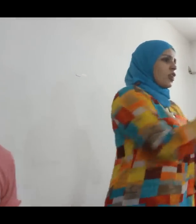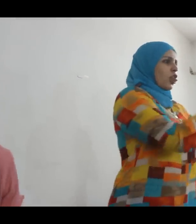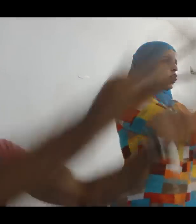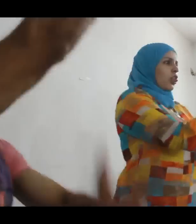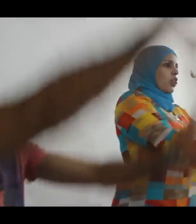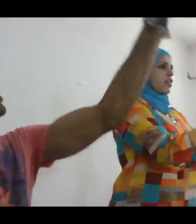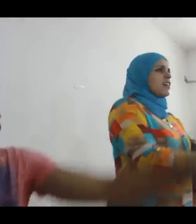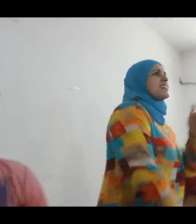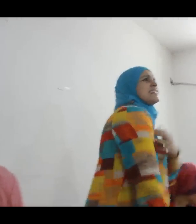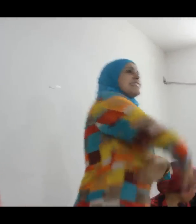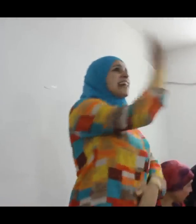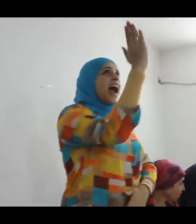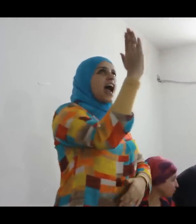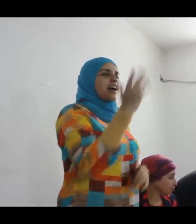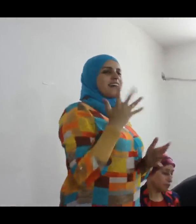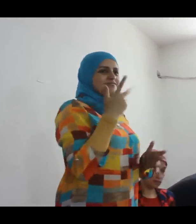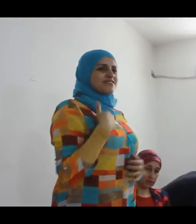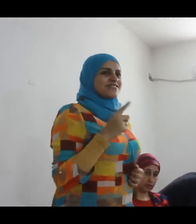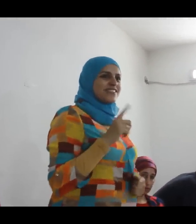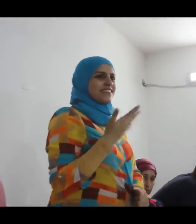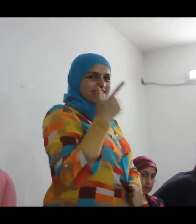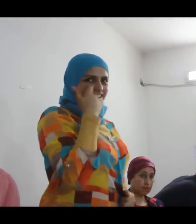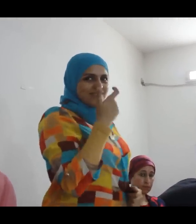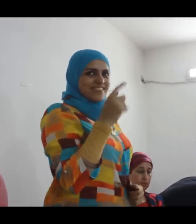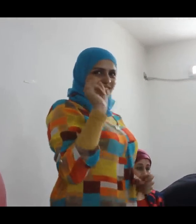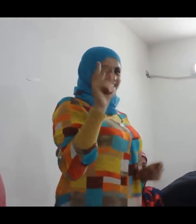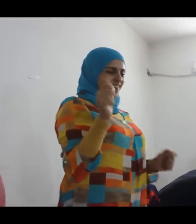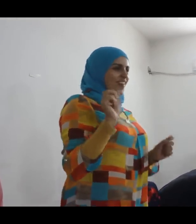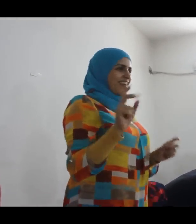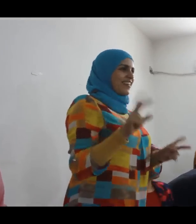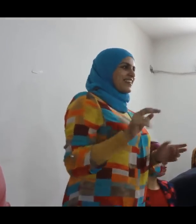لا لا لا لا لا لا لا